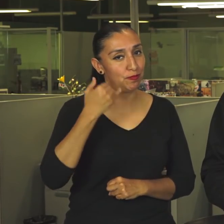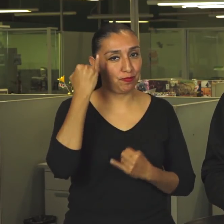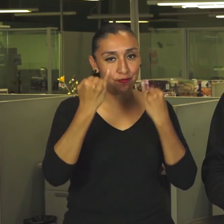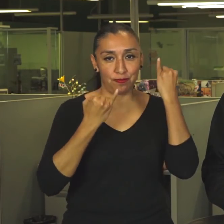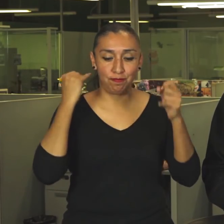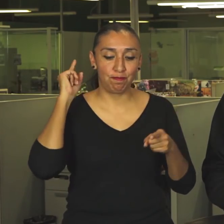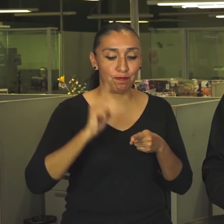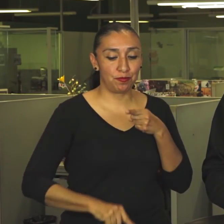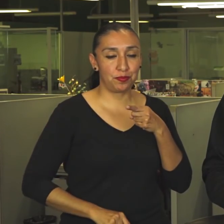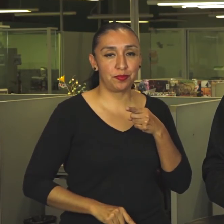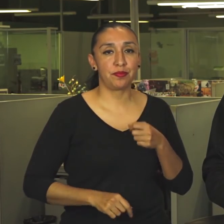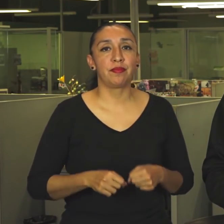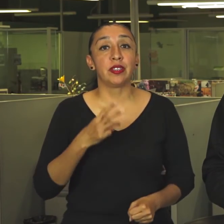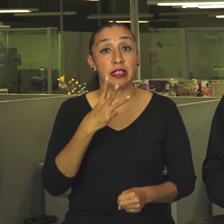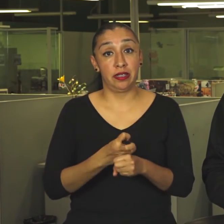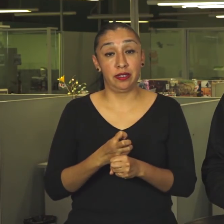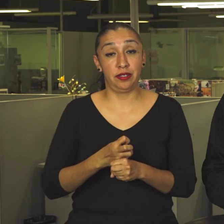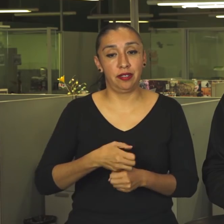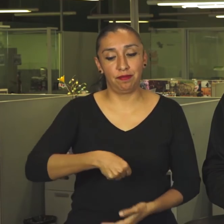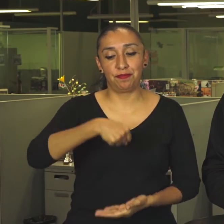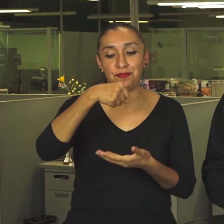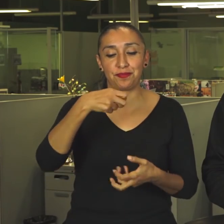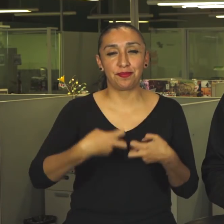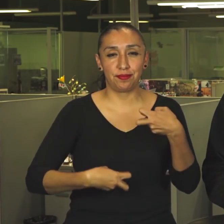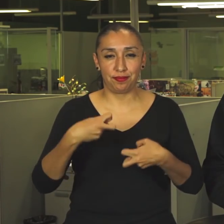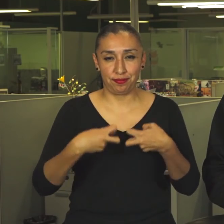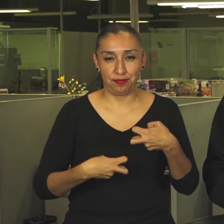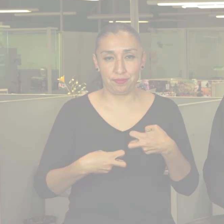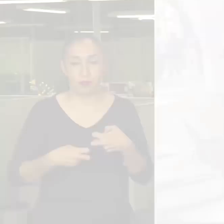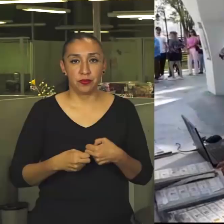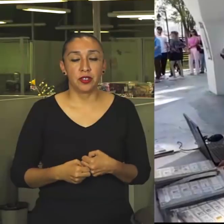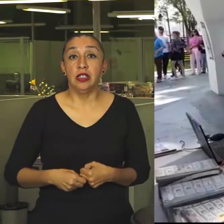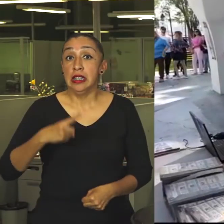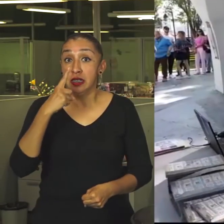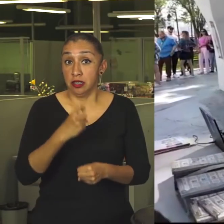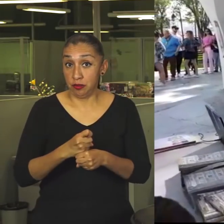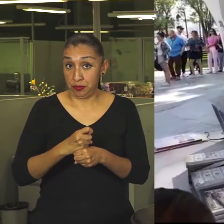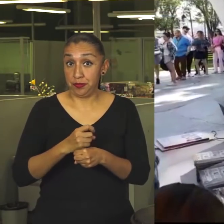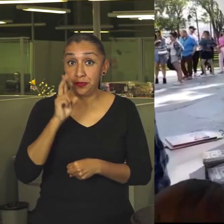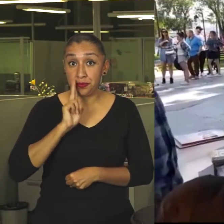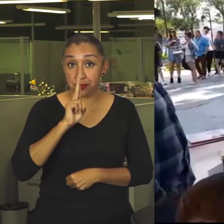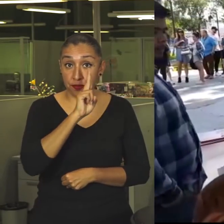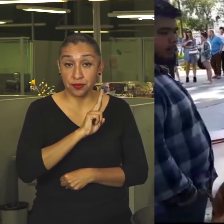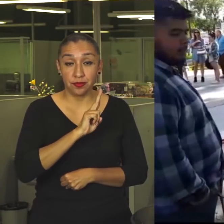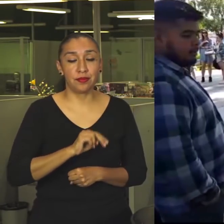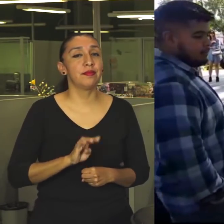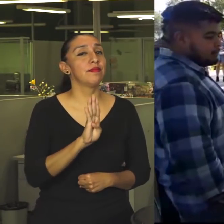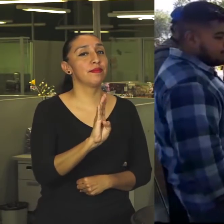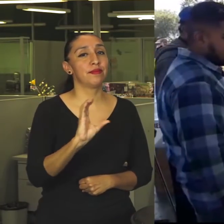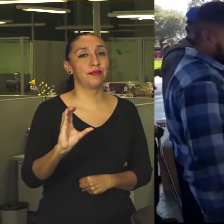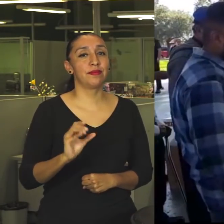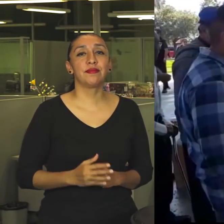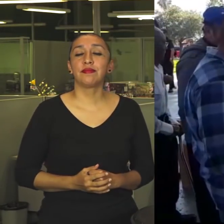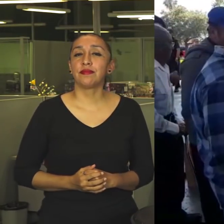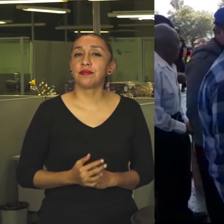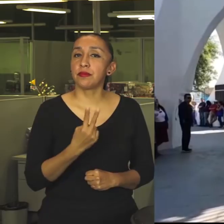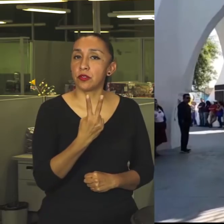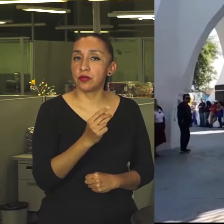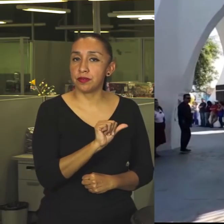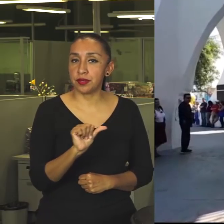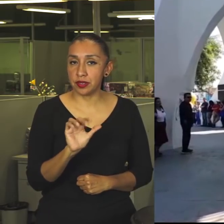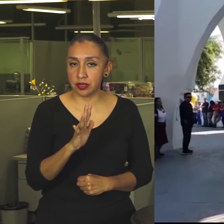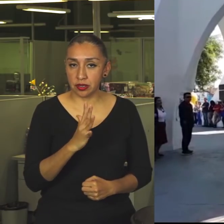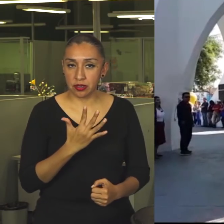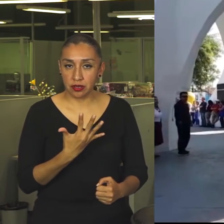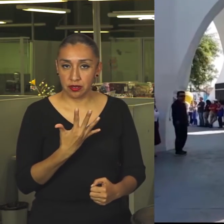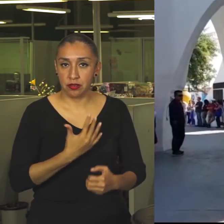directamente con la primera noticia baja california de dos a cinco años la próxima gubernatura a menos de 24 horas después de que fuera